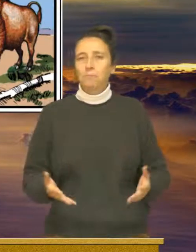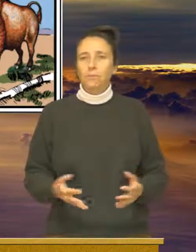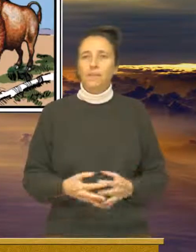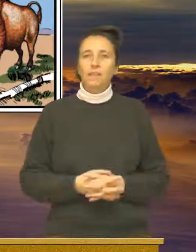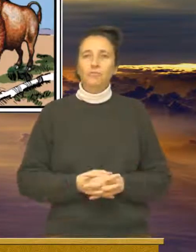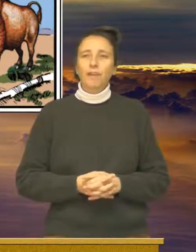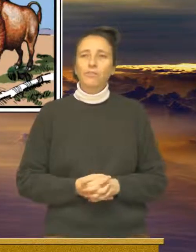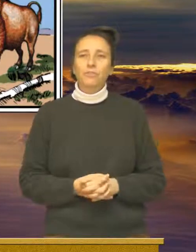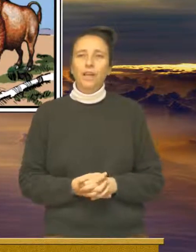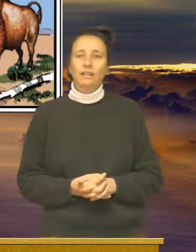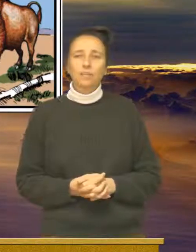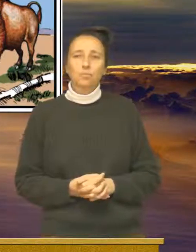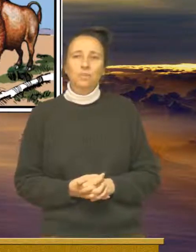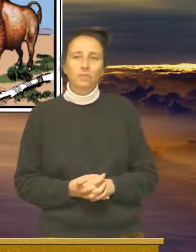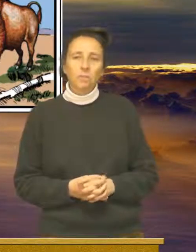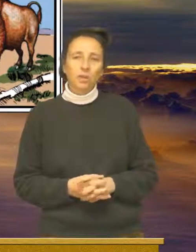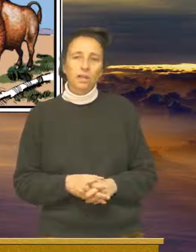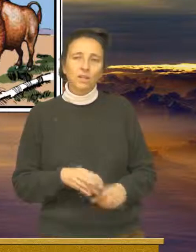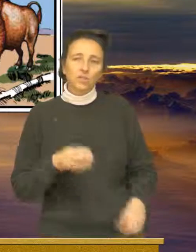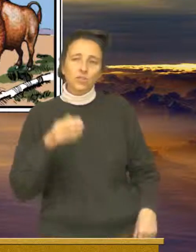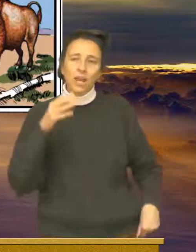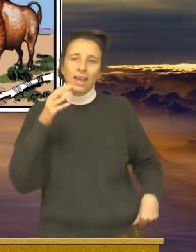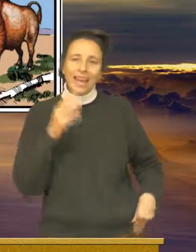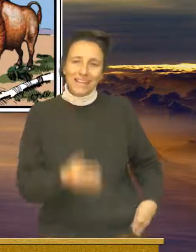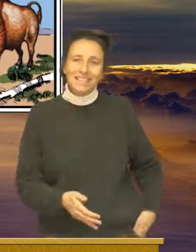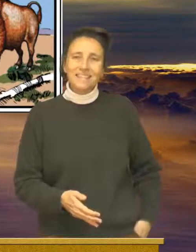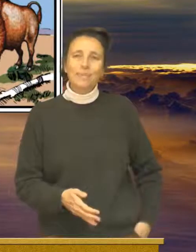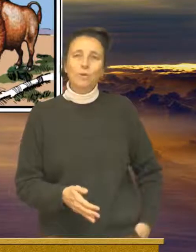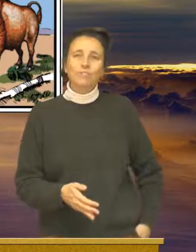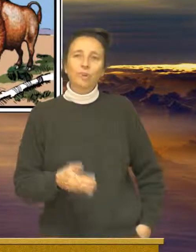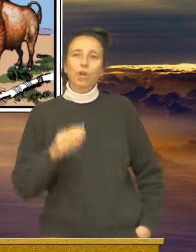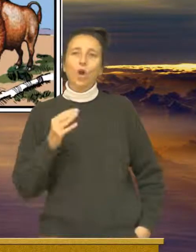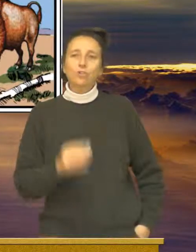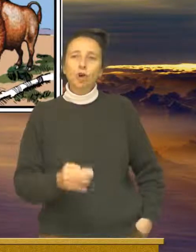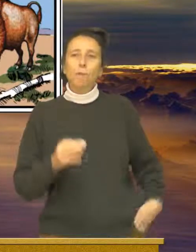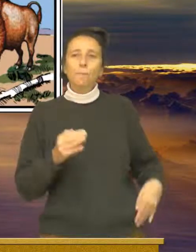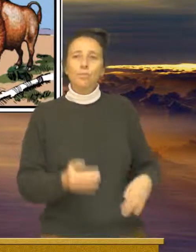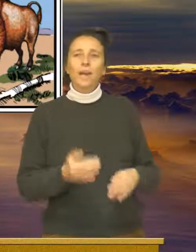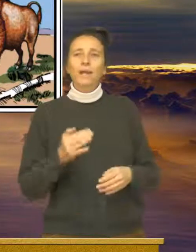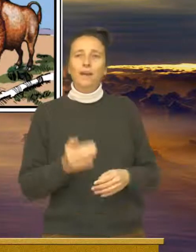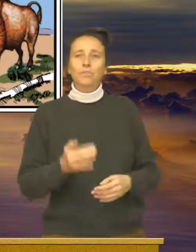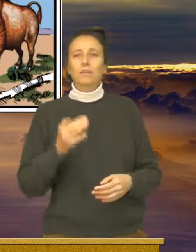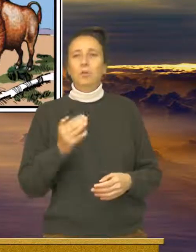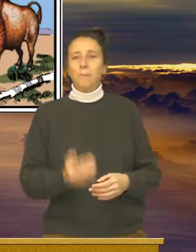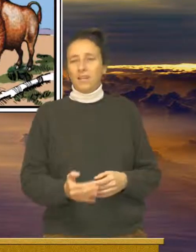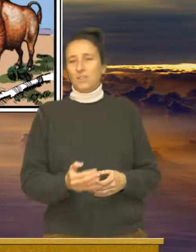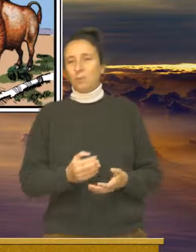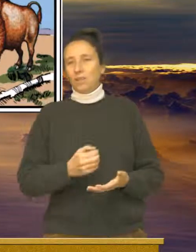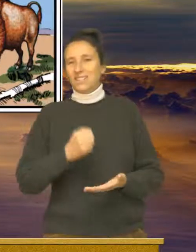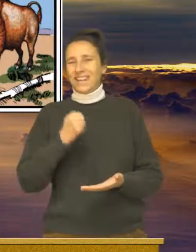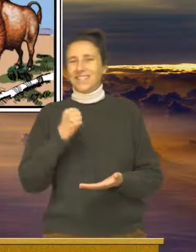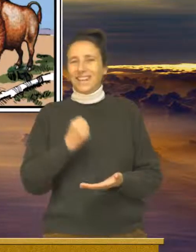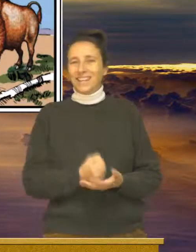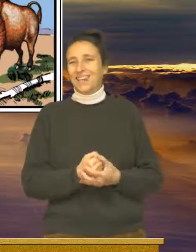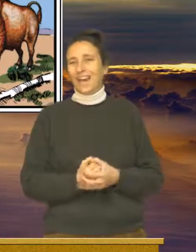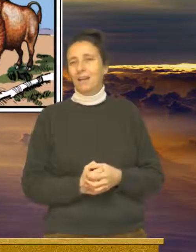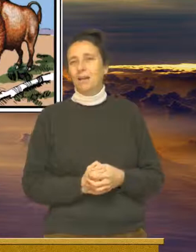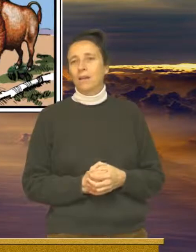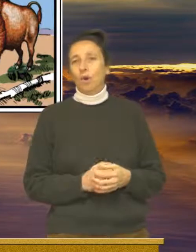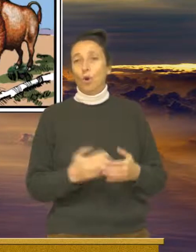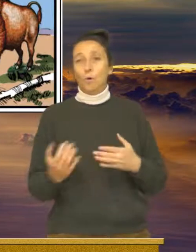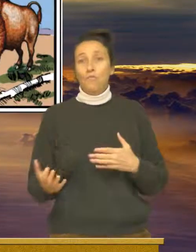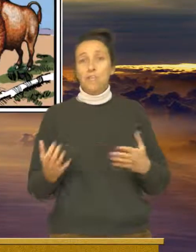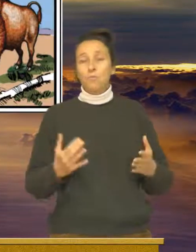de indiferencia ante los principios religiosos, en esta situación no podrán hacerlo más, porque se